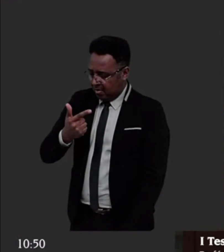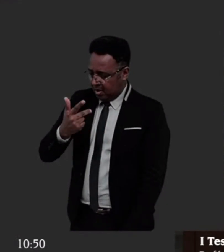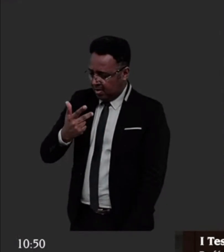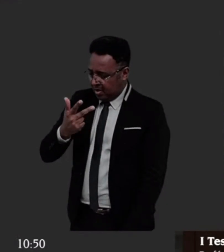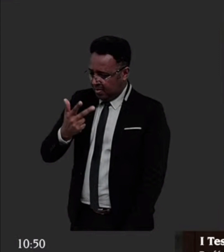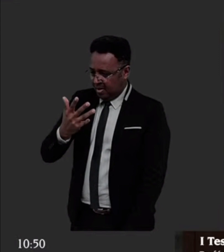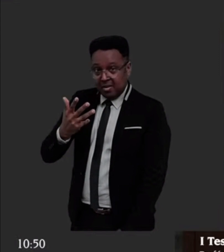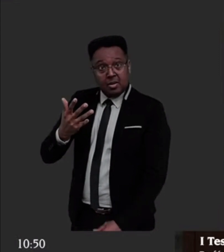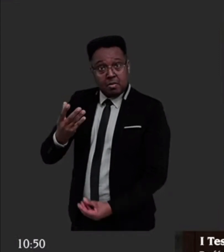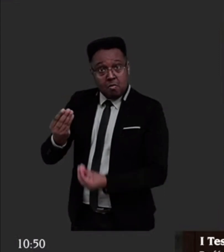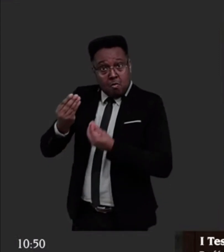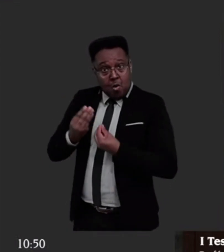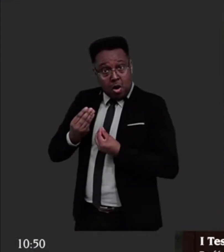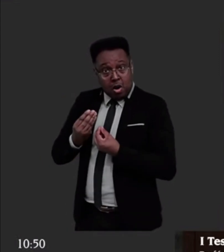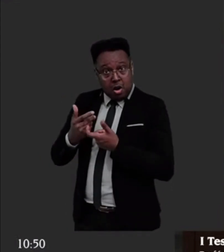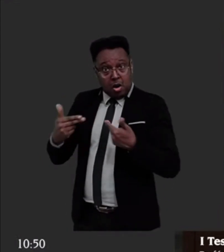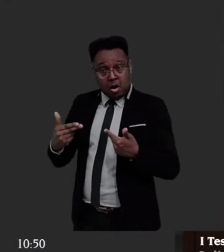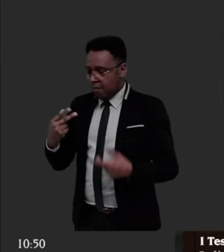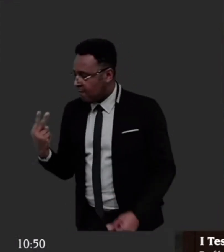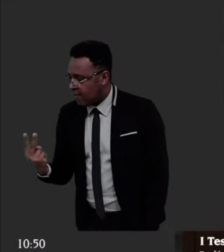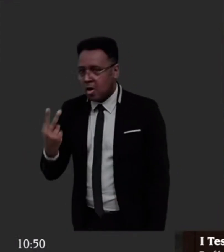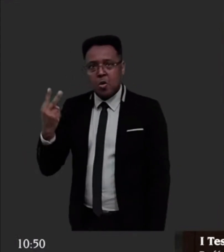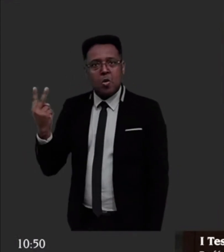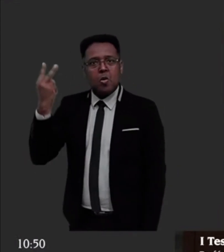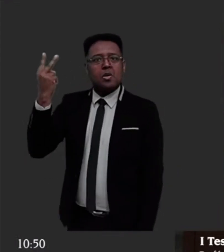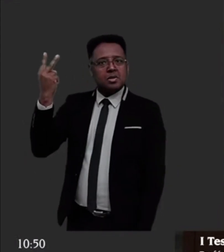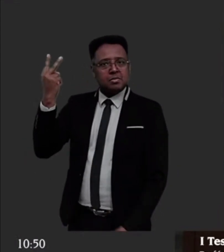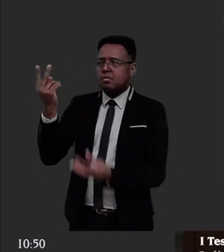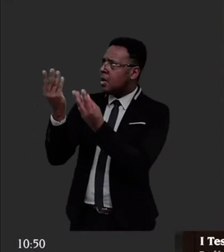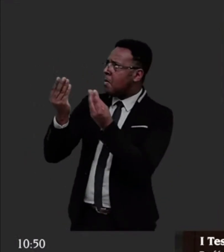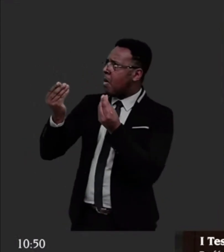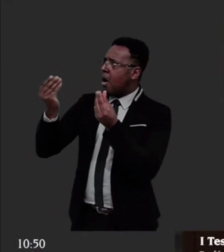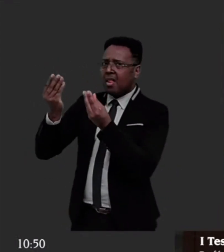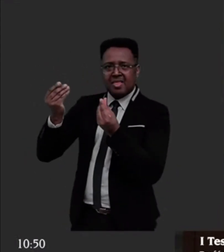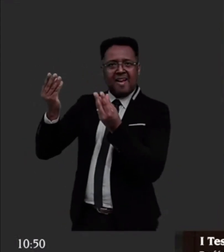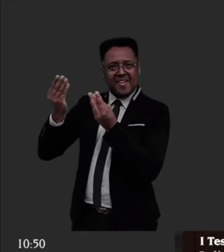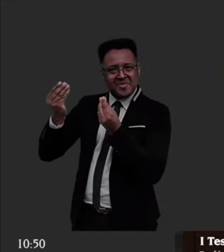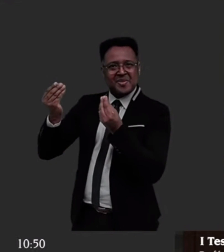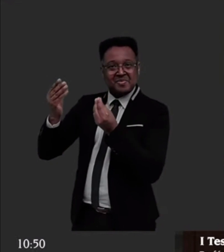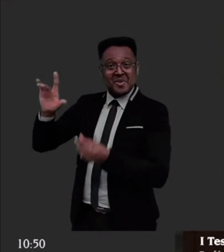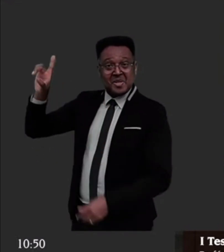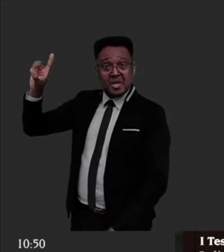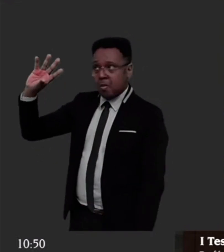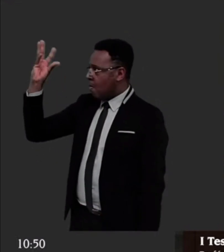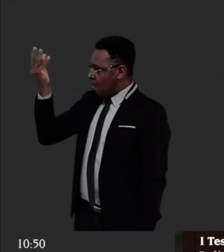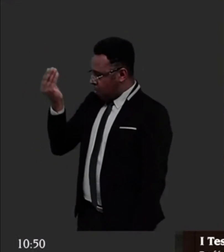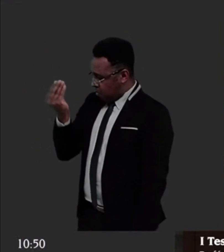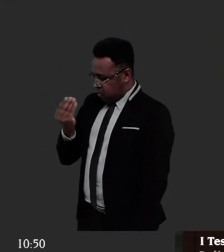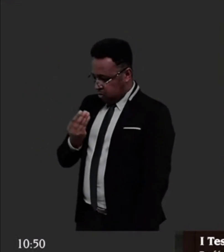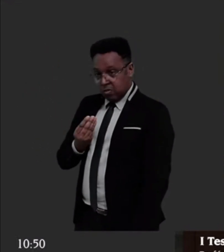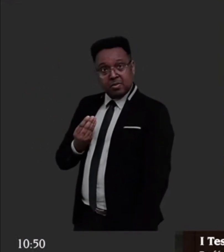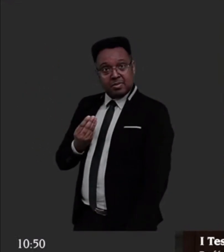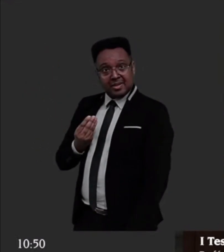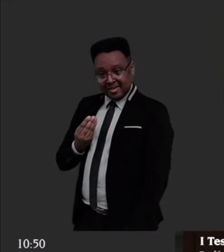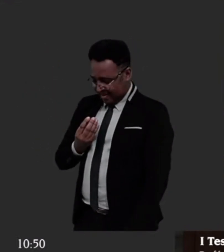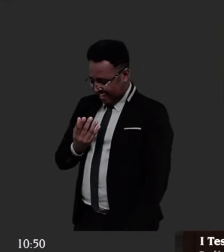de nós. Os valores, as qualidades de Deus, vem colocando dentro de nós. Então, dentro